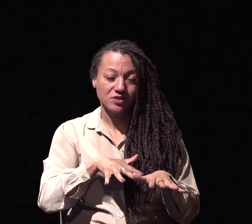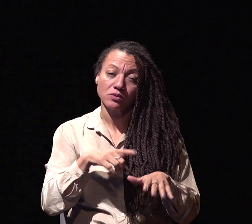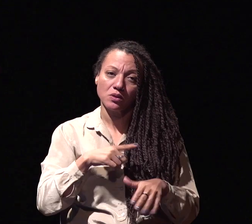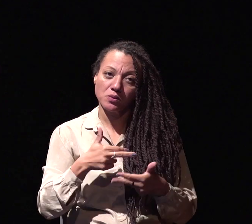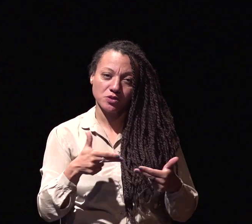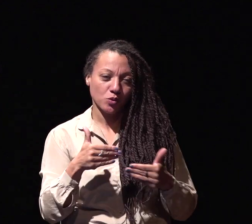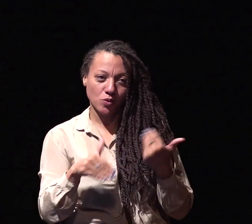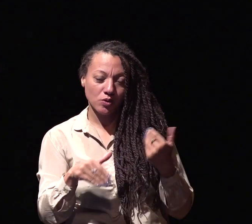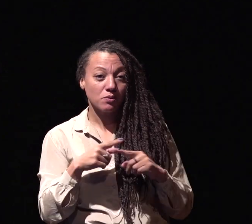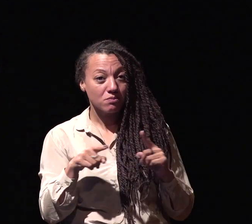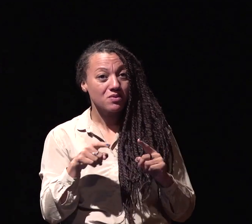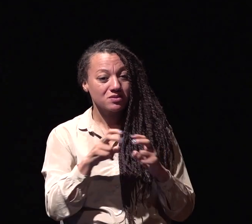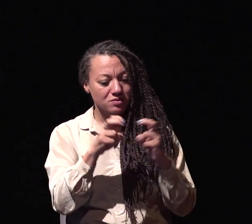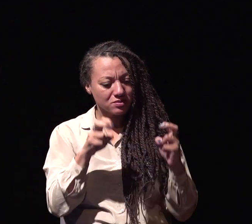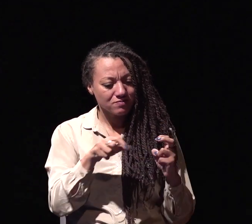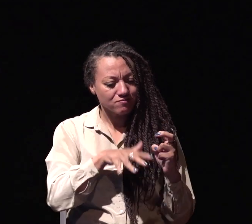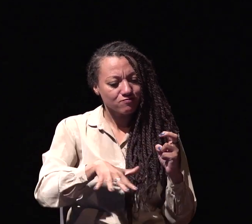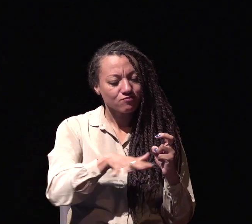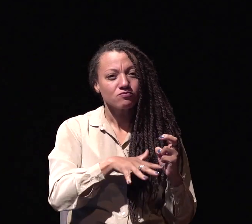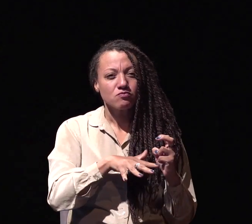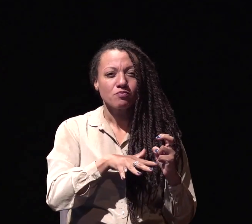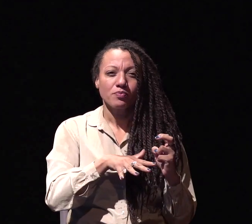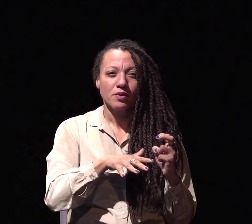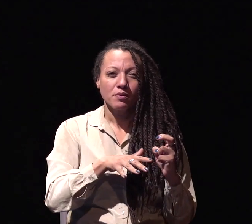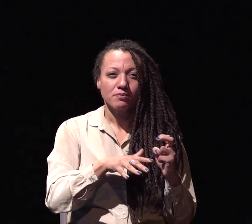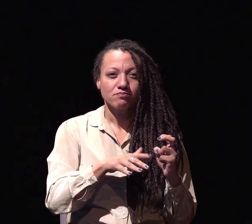gostar, é essencial e fundamental para o MASP.